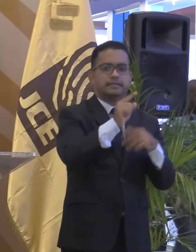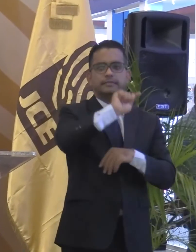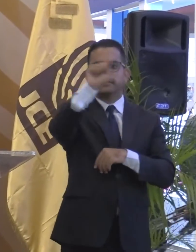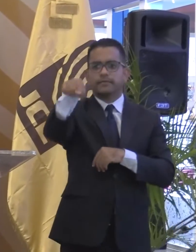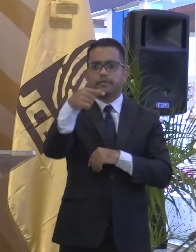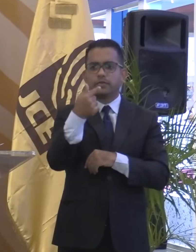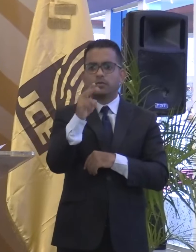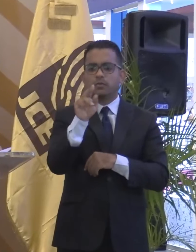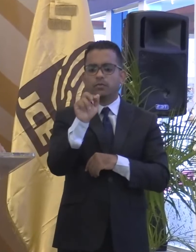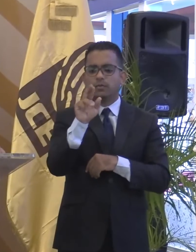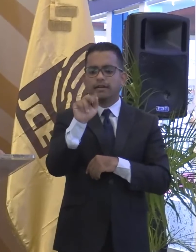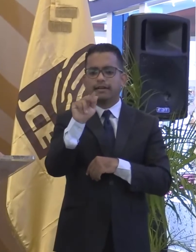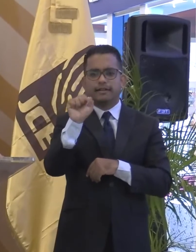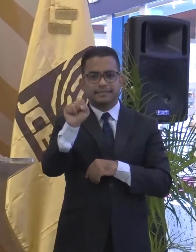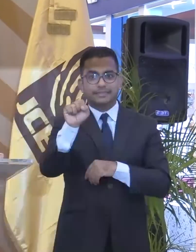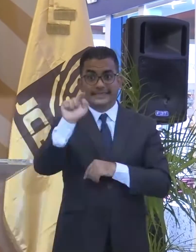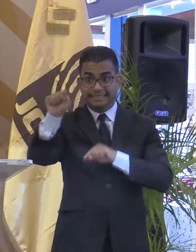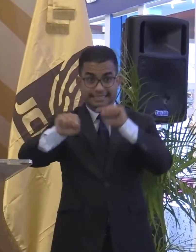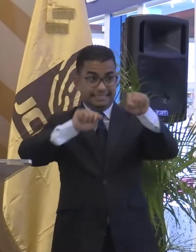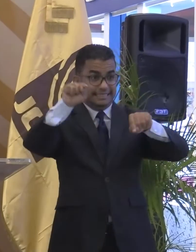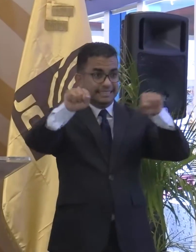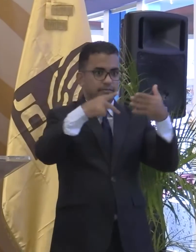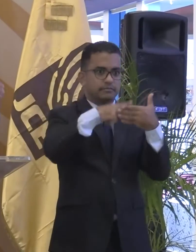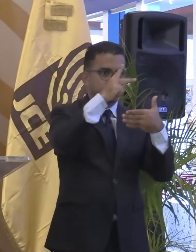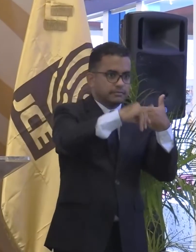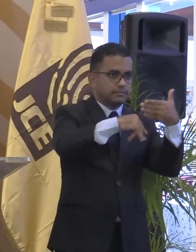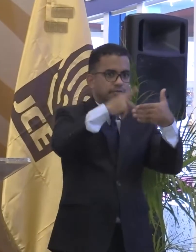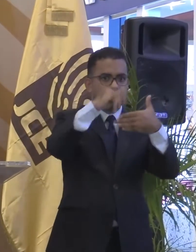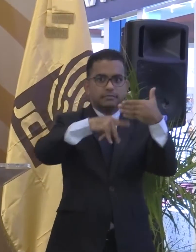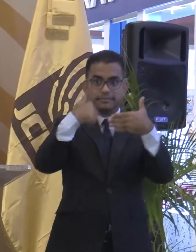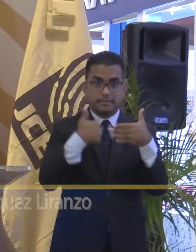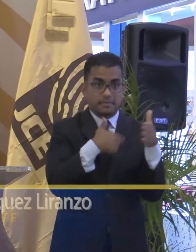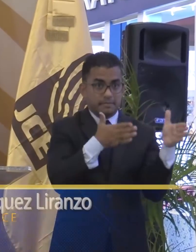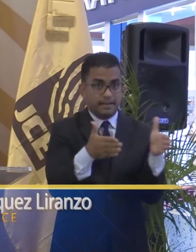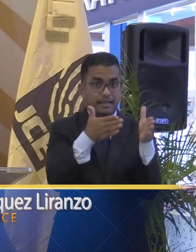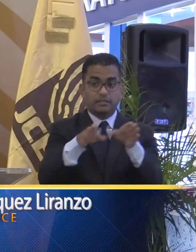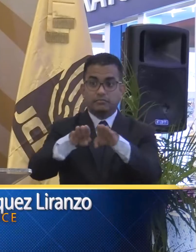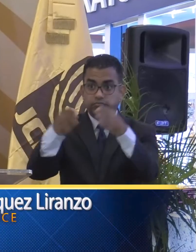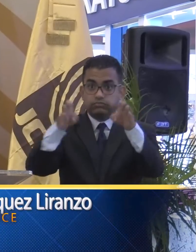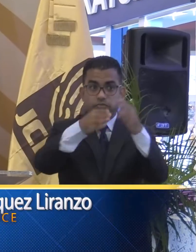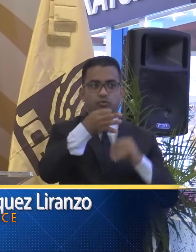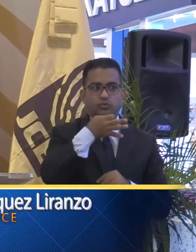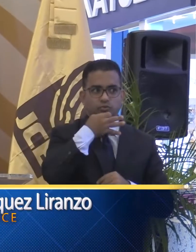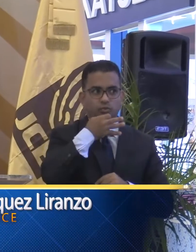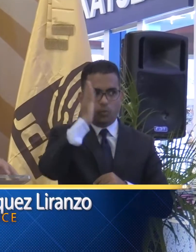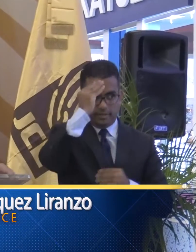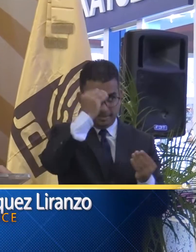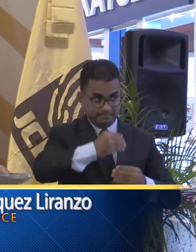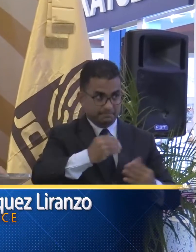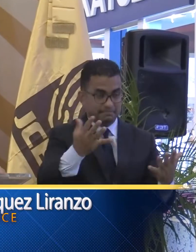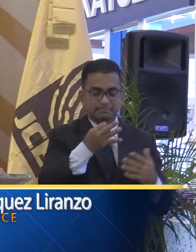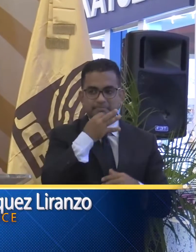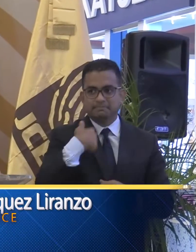mba y tobago todos son proyectos inmediato por venir estaremos también